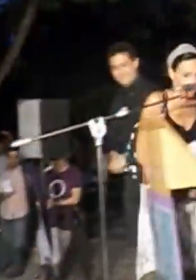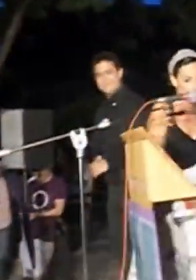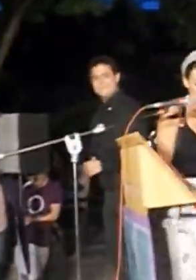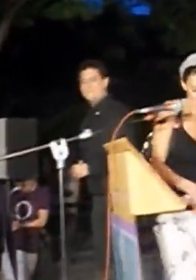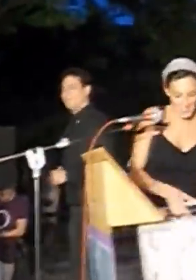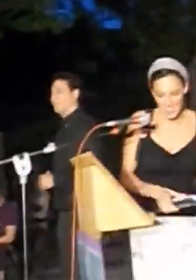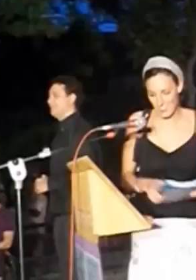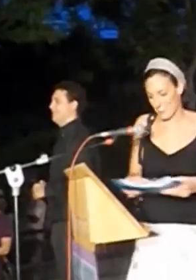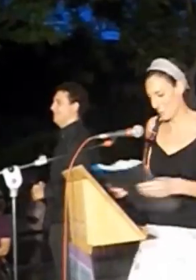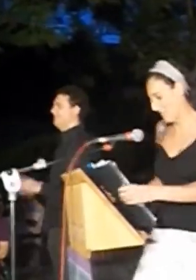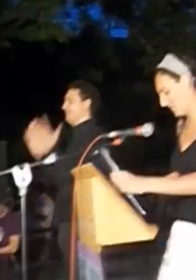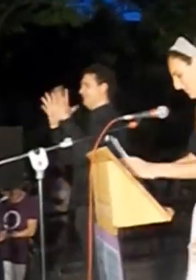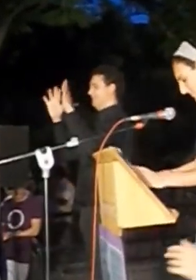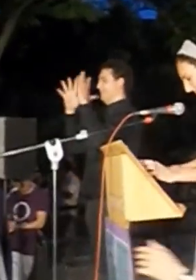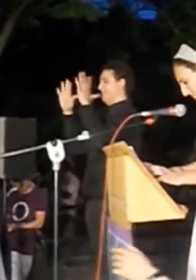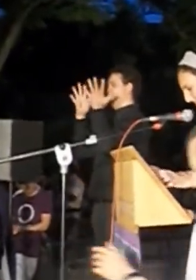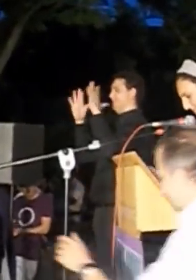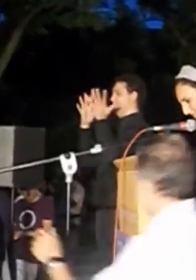corporaciones